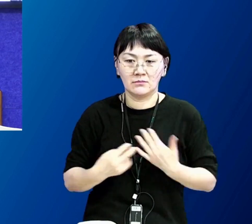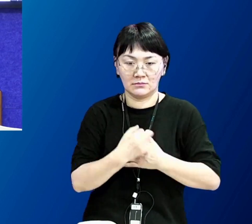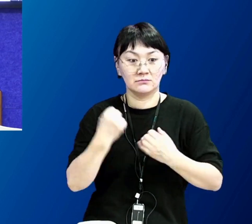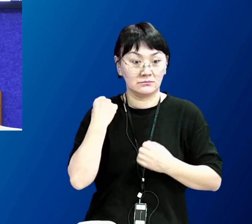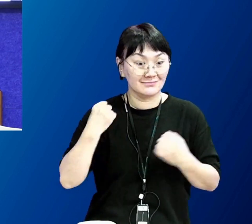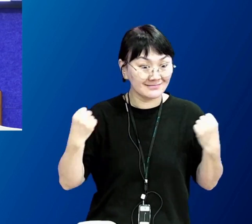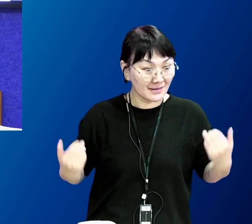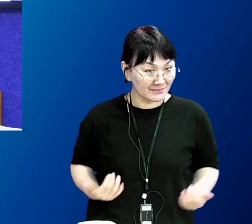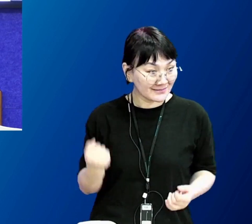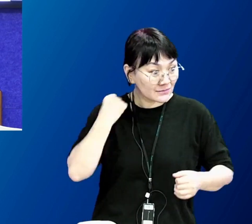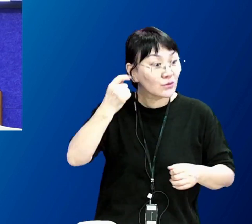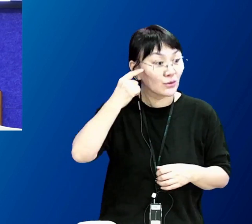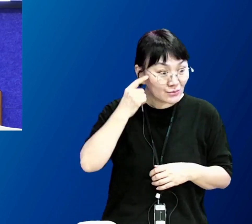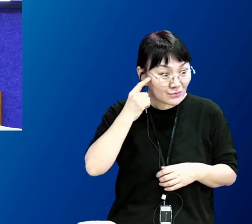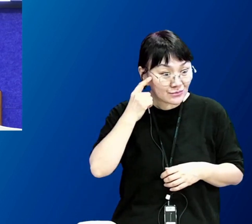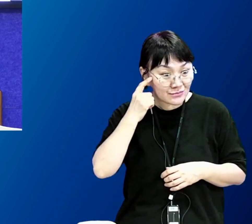уу?